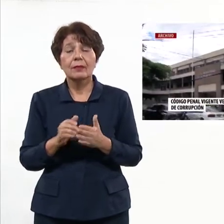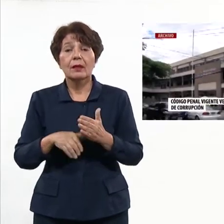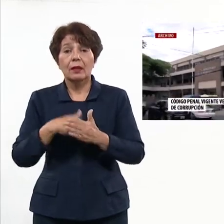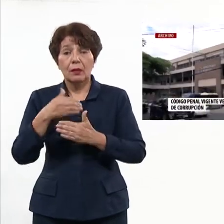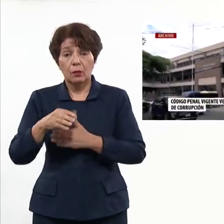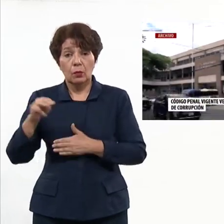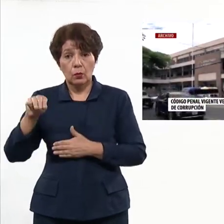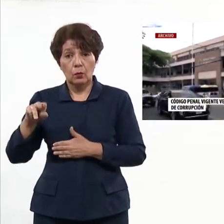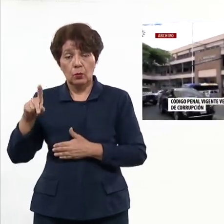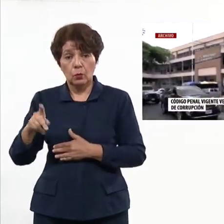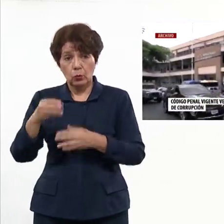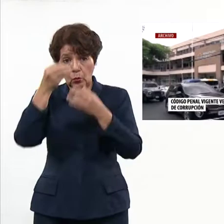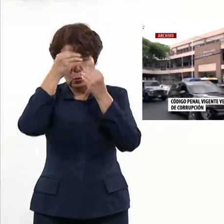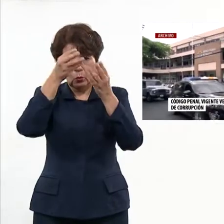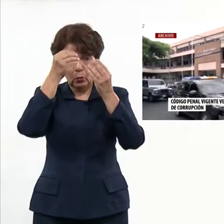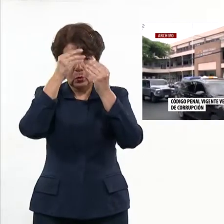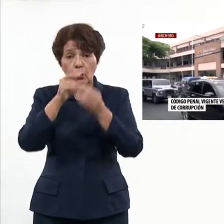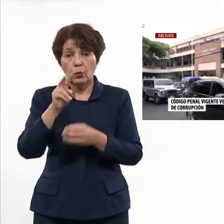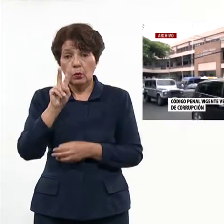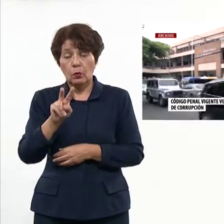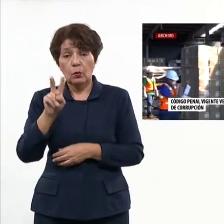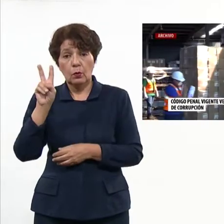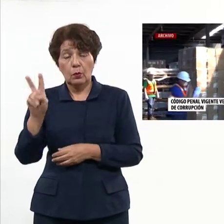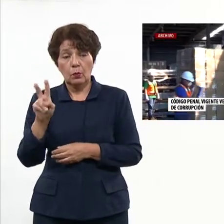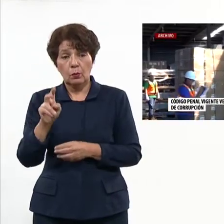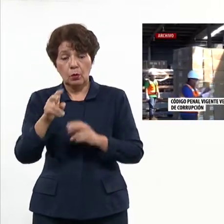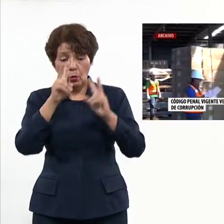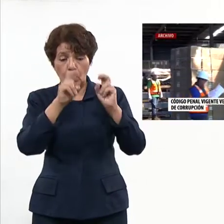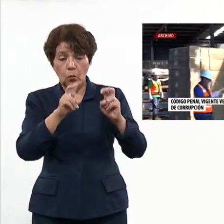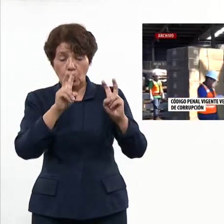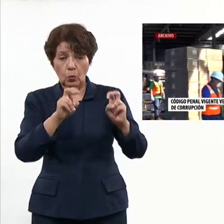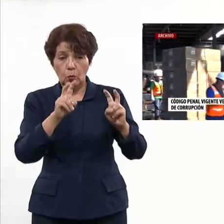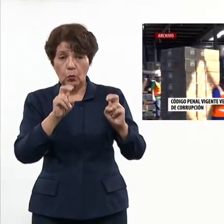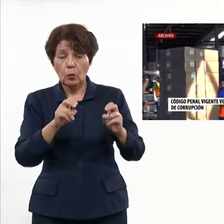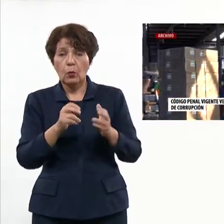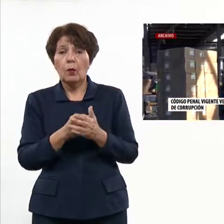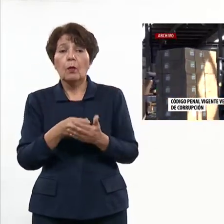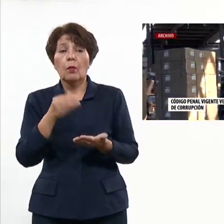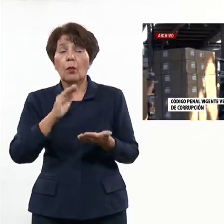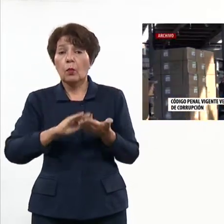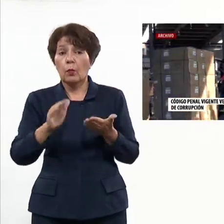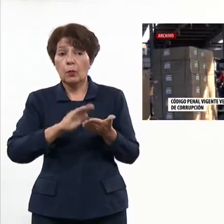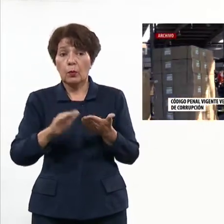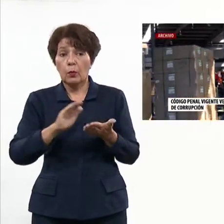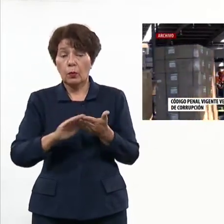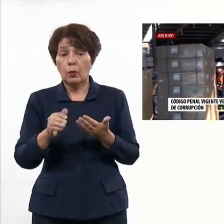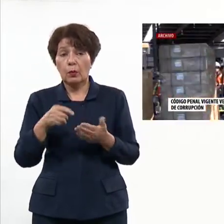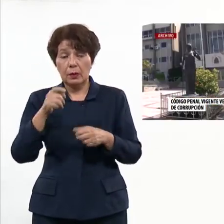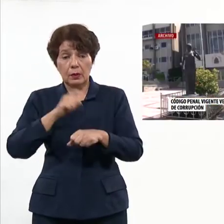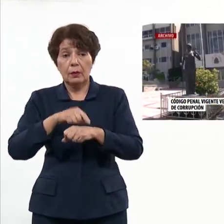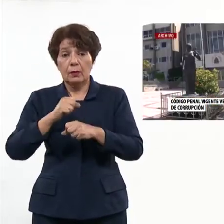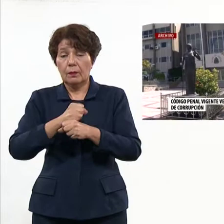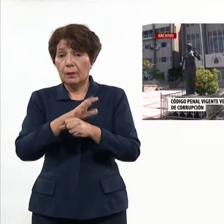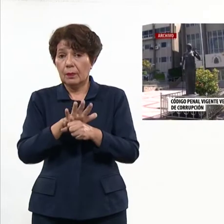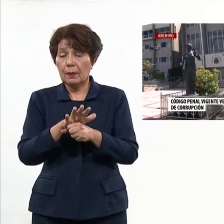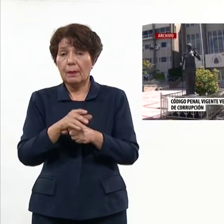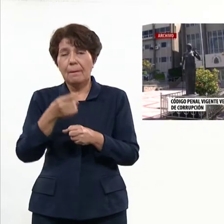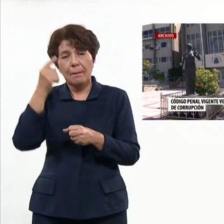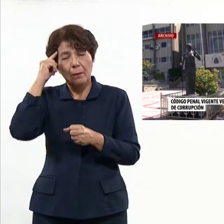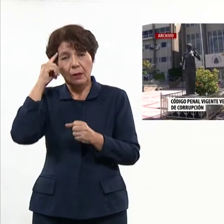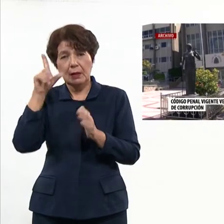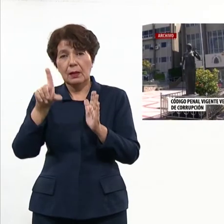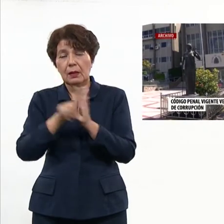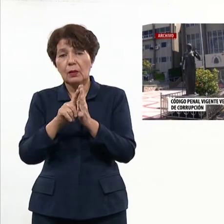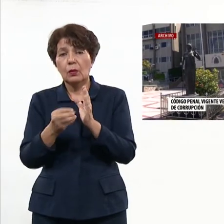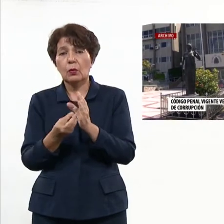ministerio público de reconocer la existencia de 22 líneas de investigación en casos por compras sobrevaloradas en la pandemia abogados penalistas creen que el código penal vigente